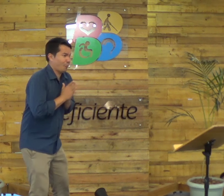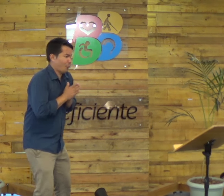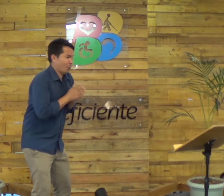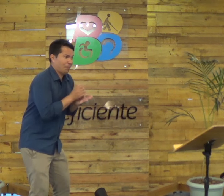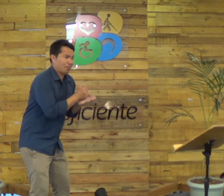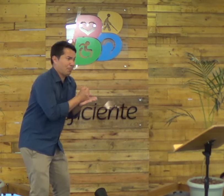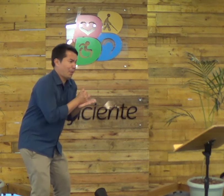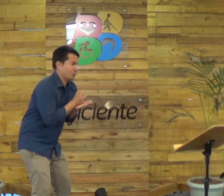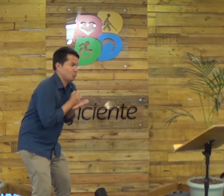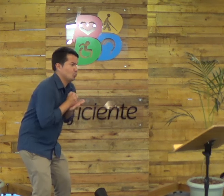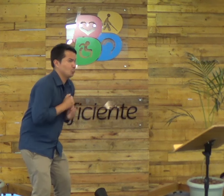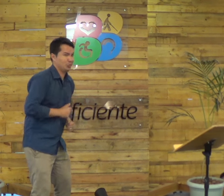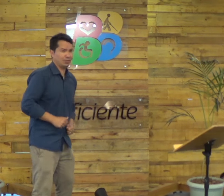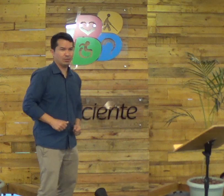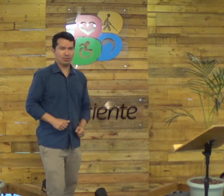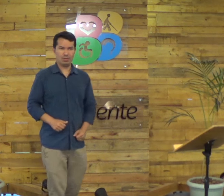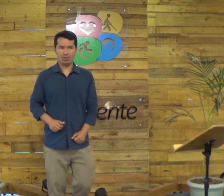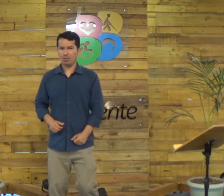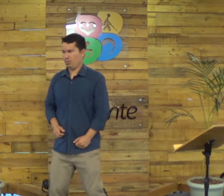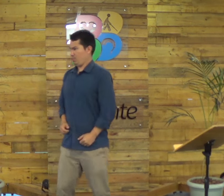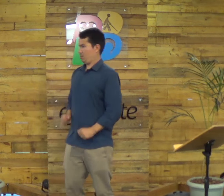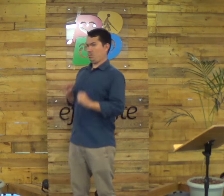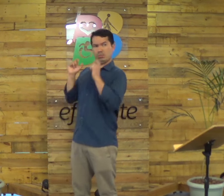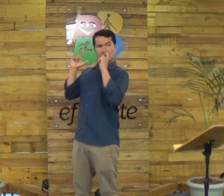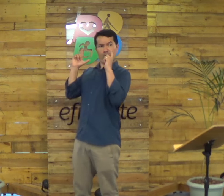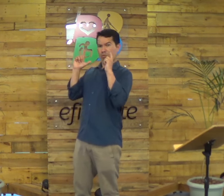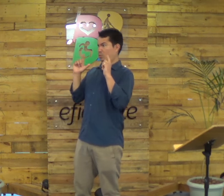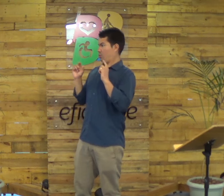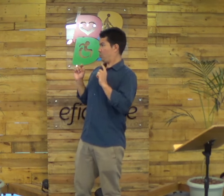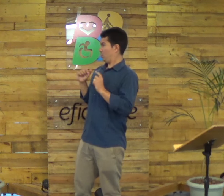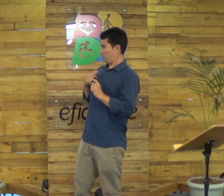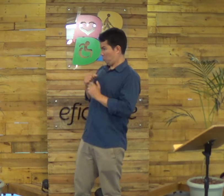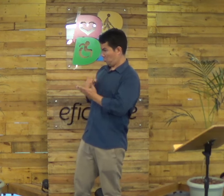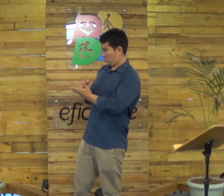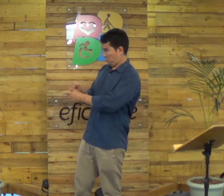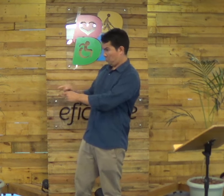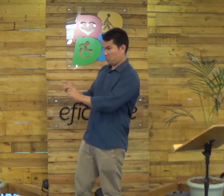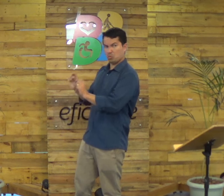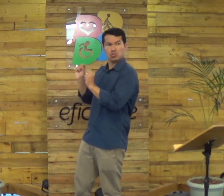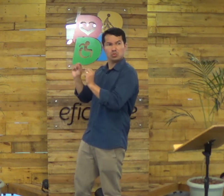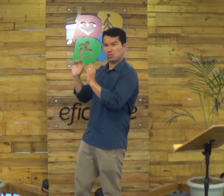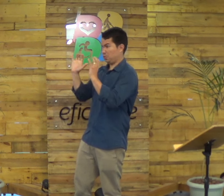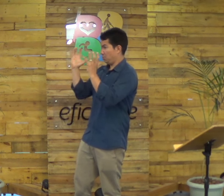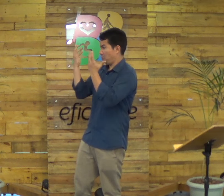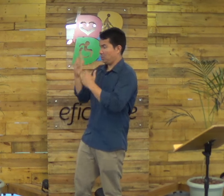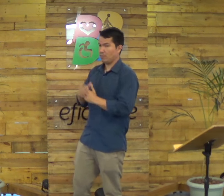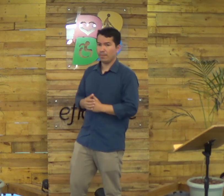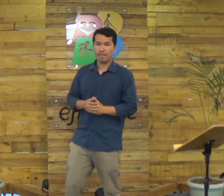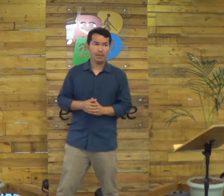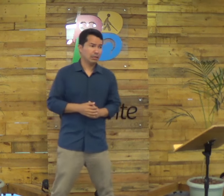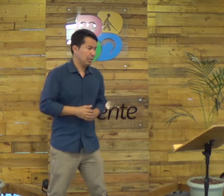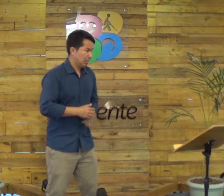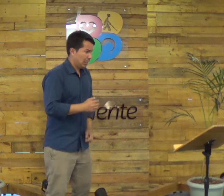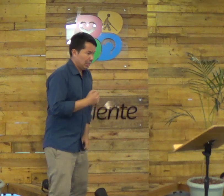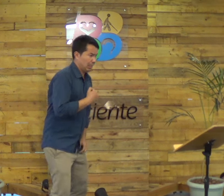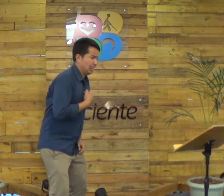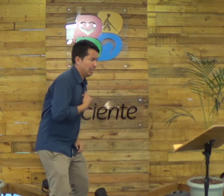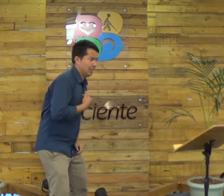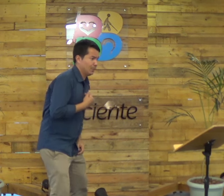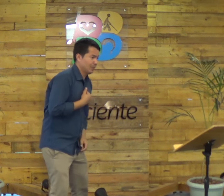pastor, eu preciso que você me ajude, ué, eu te ajudar, mas o aconteceu? Então,